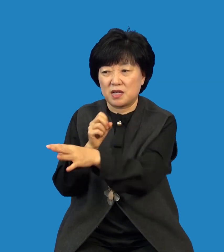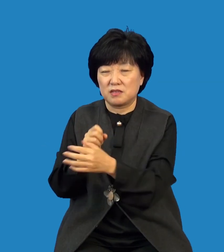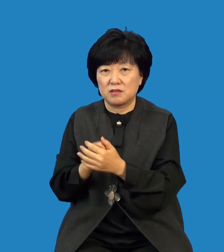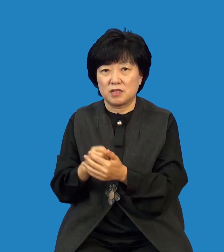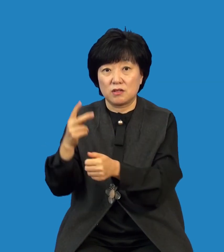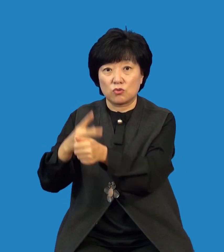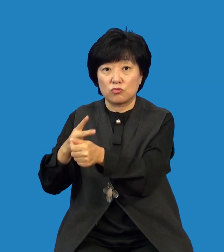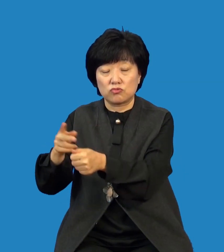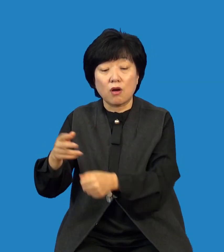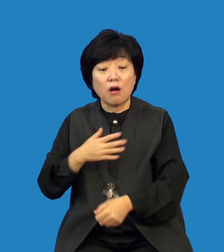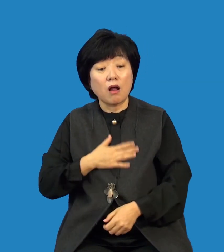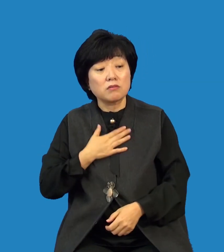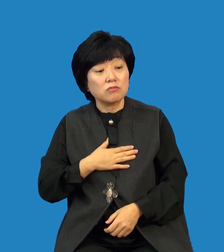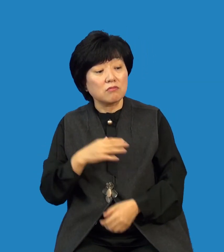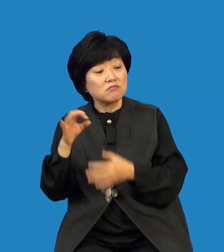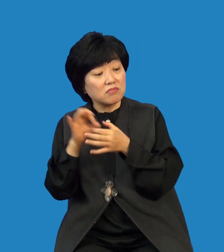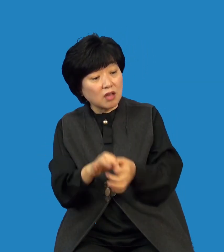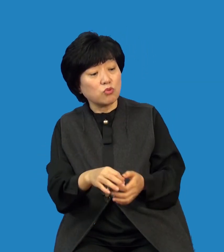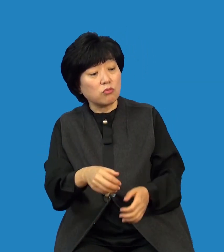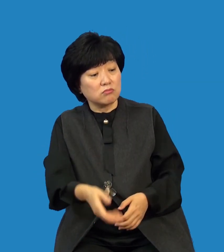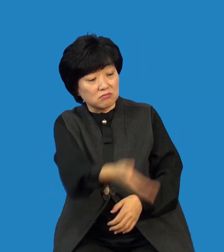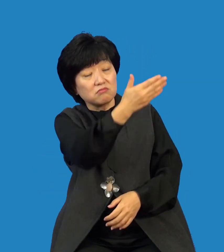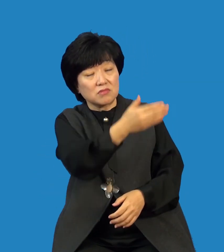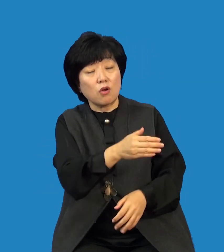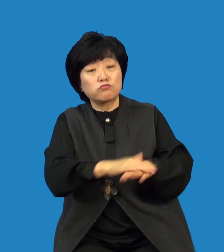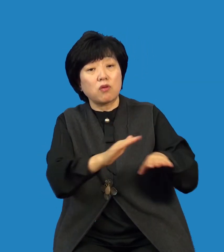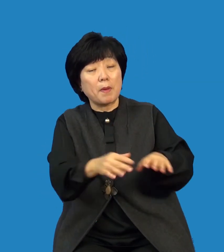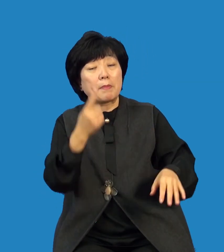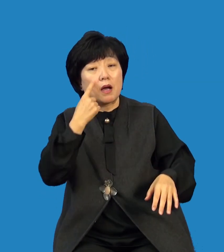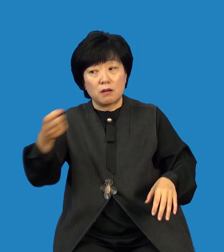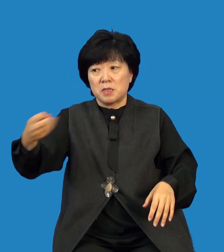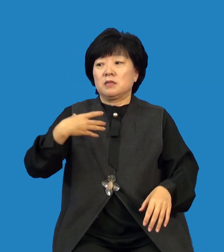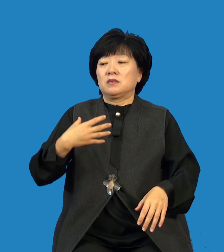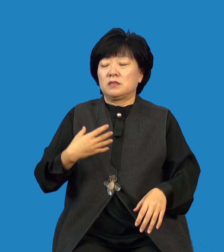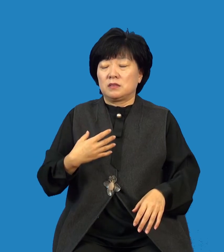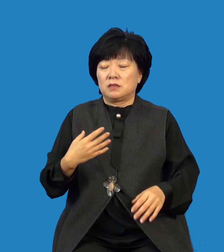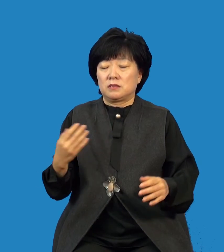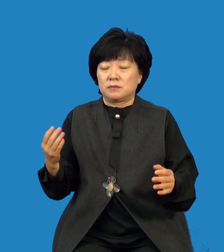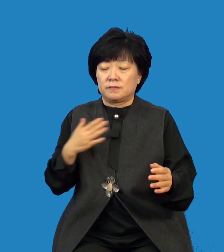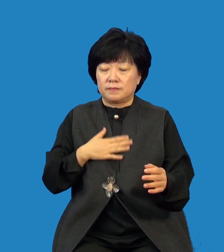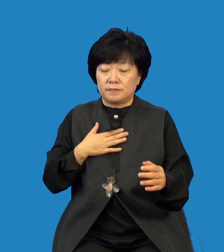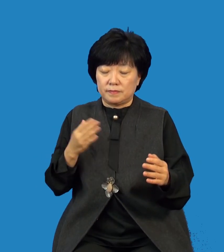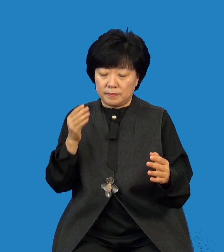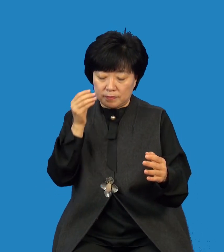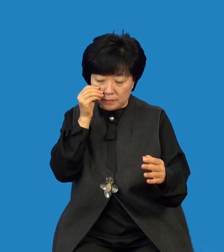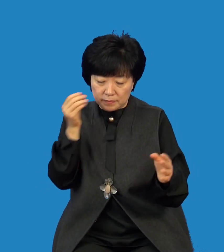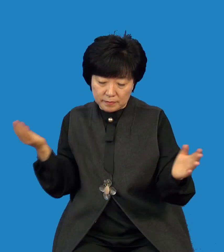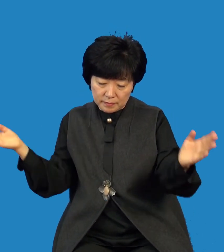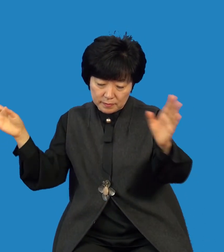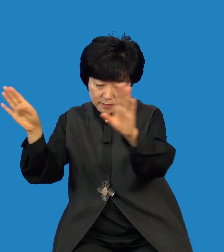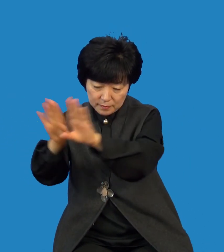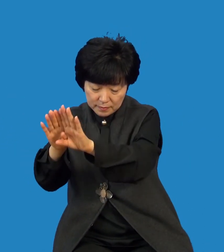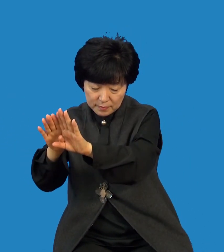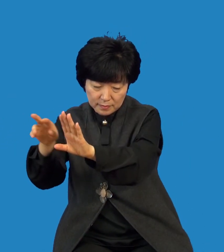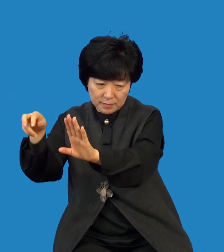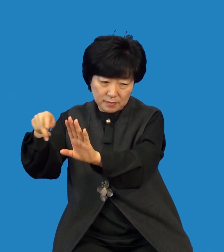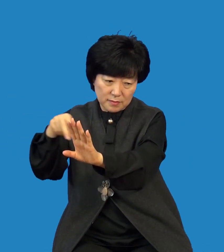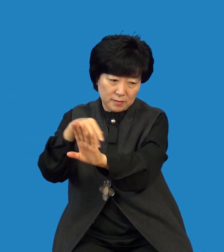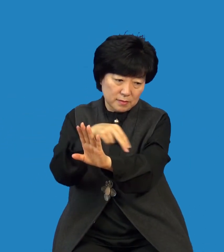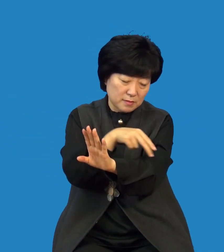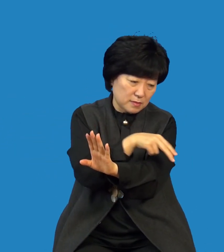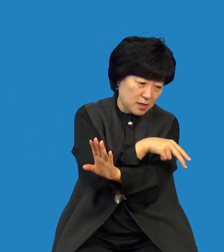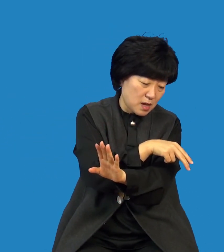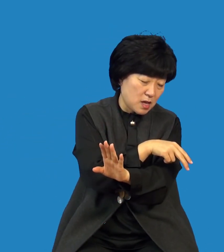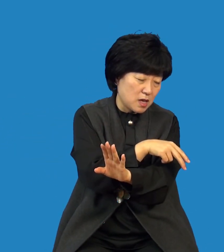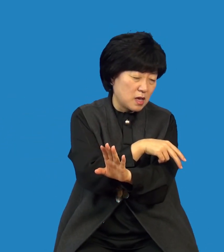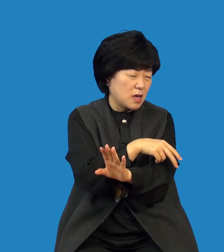아니니까 알았다고 가서 계속 해보라고. 그래서 나왔어요. 문을 닫고 나오는데 이제 결론이 났어요. 이건 더 이상 해볼 수 있는 게 없다. 이건